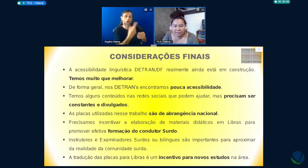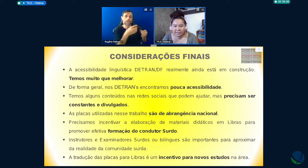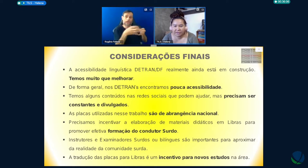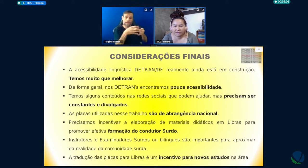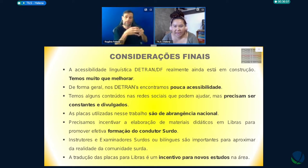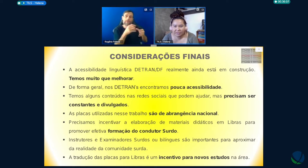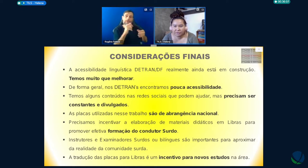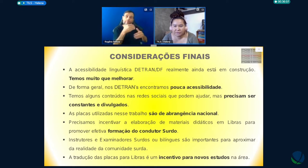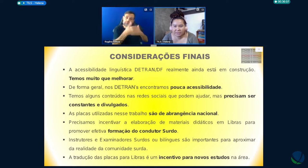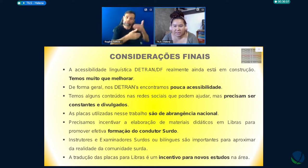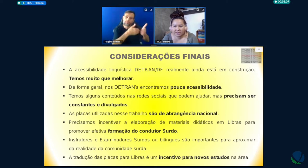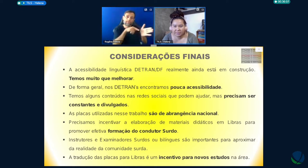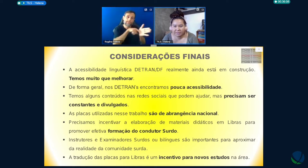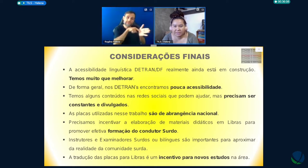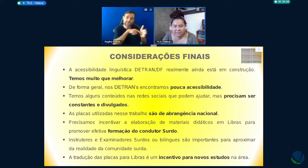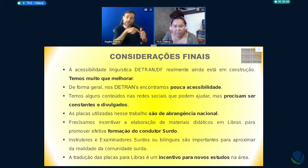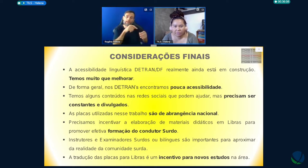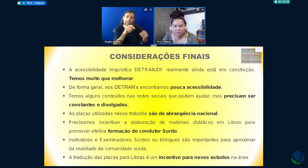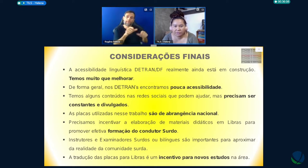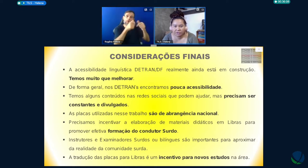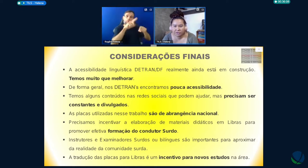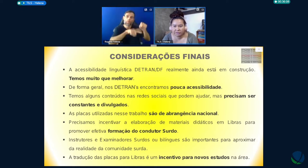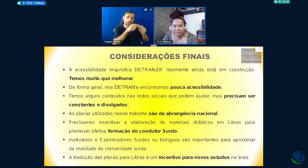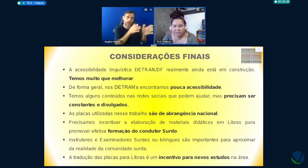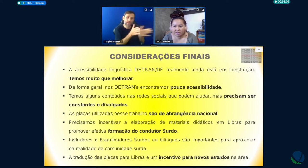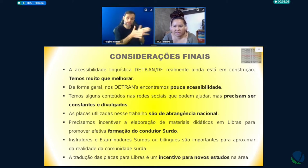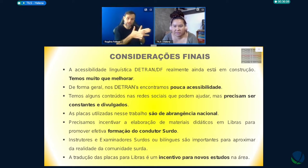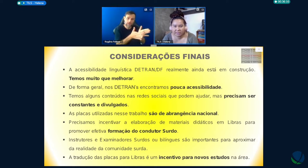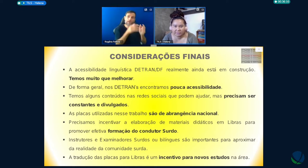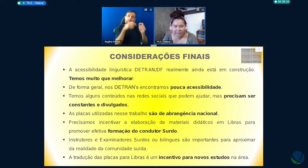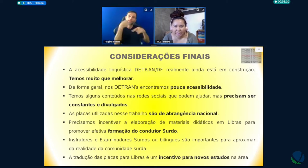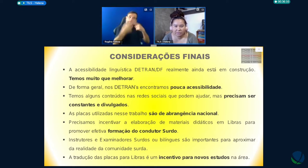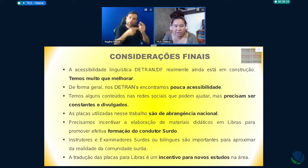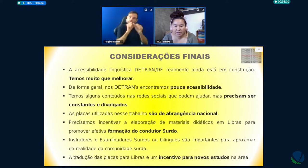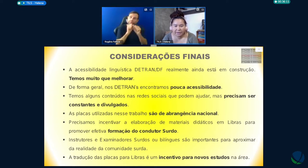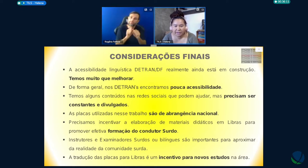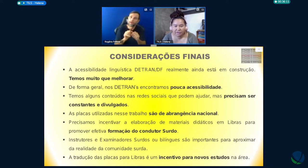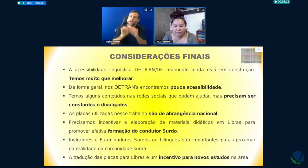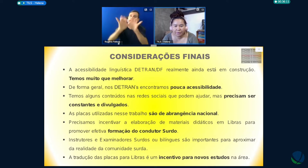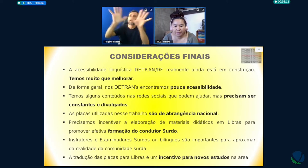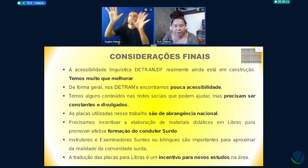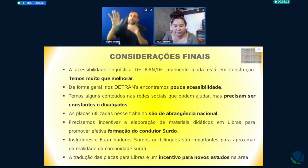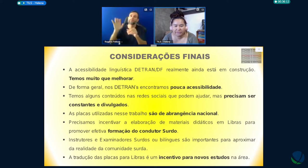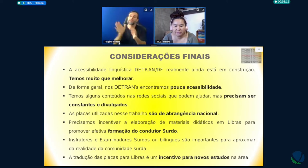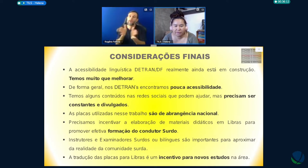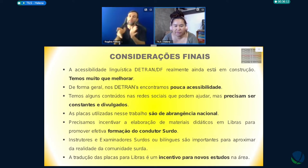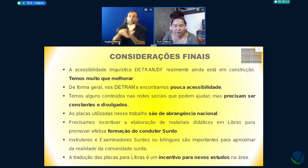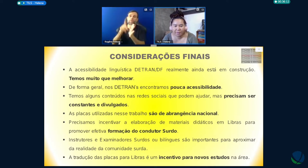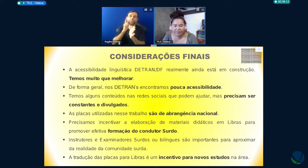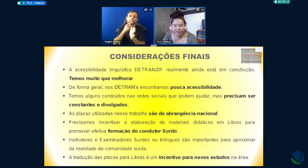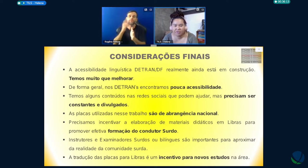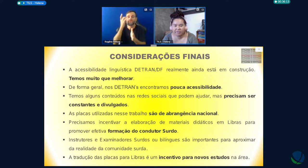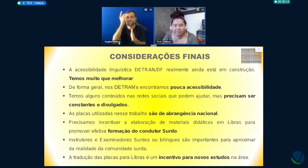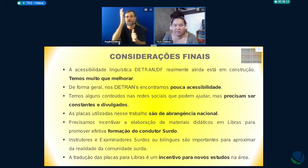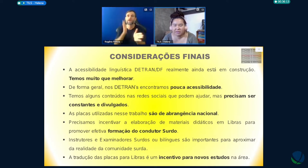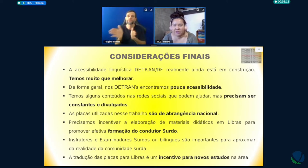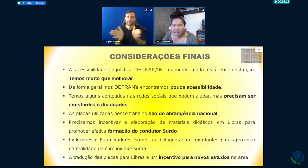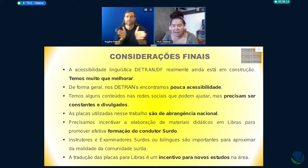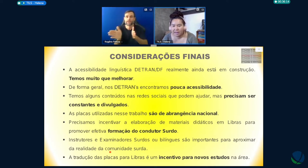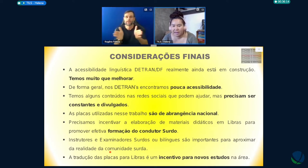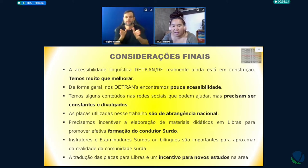elaboração de materiais didáticos em Libras, e esse é um dos objetivos desse trabalho, para que a gente promova, então, de forma